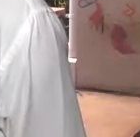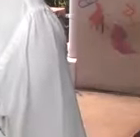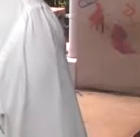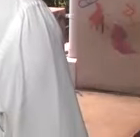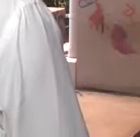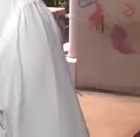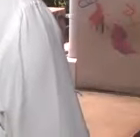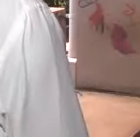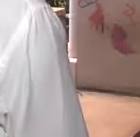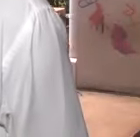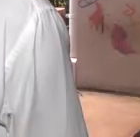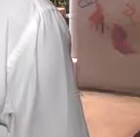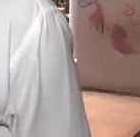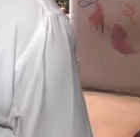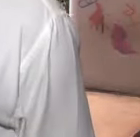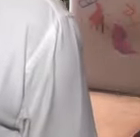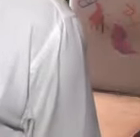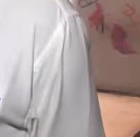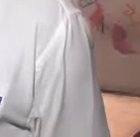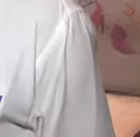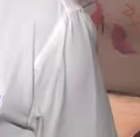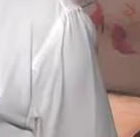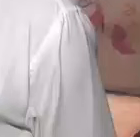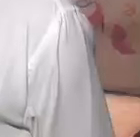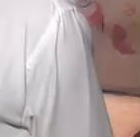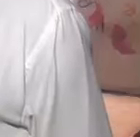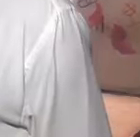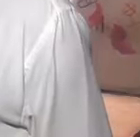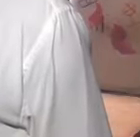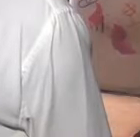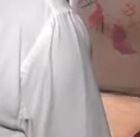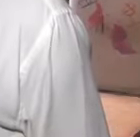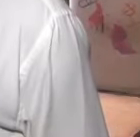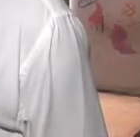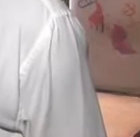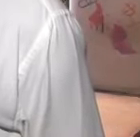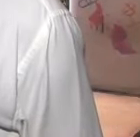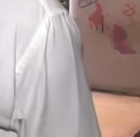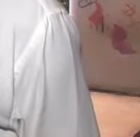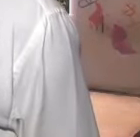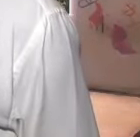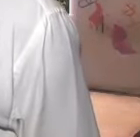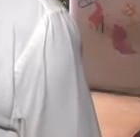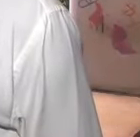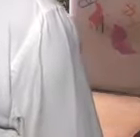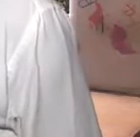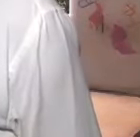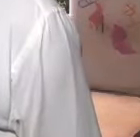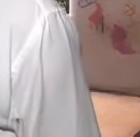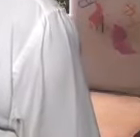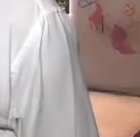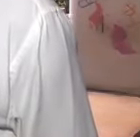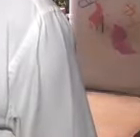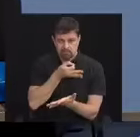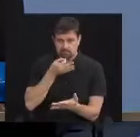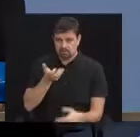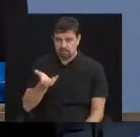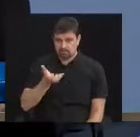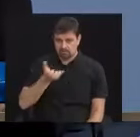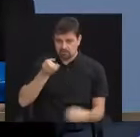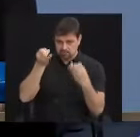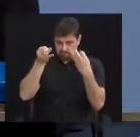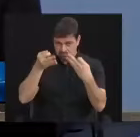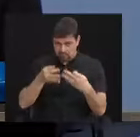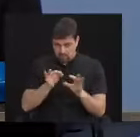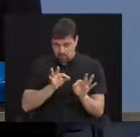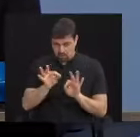mulheres profissionalmente, tecnicamente, nós não podemos aceitar esse tipo de coisa. Ainda